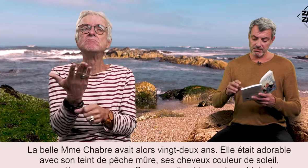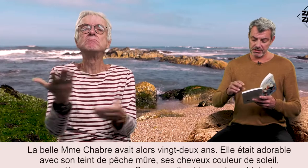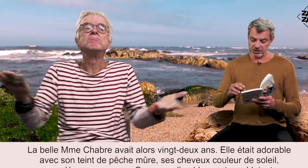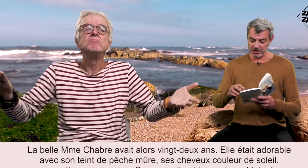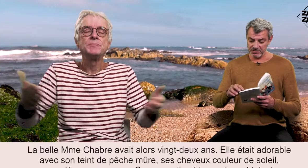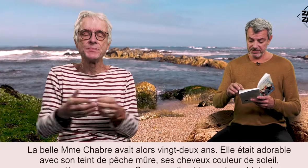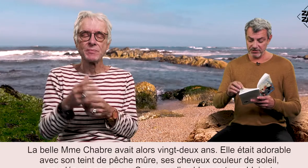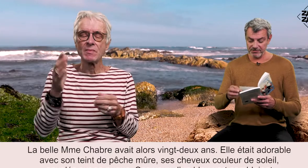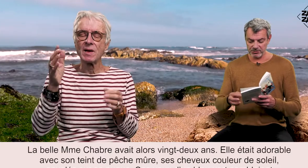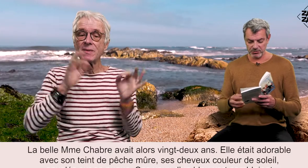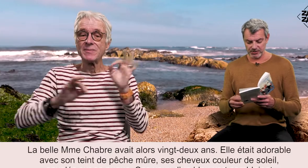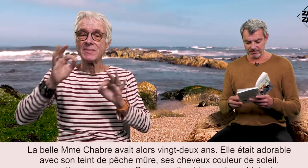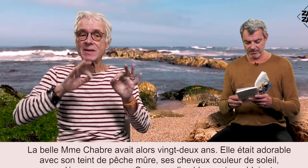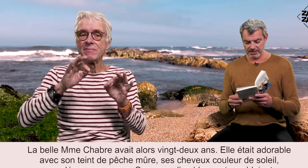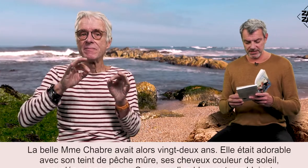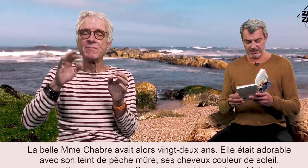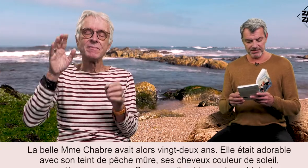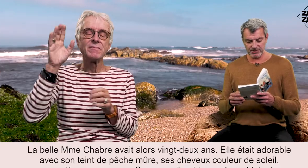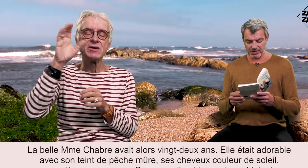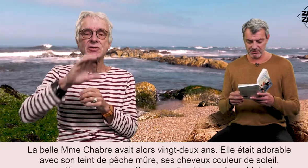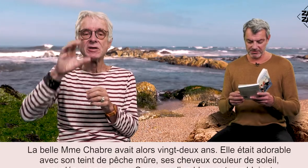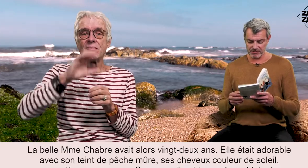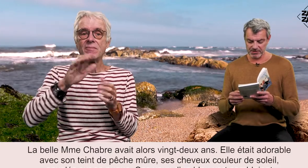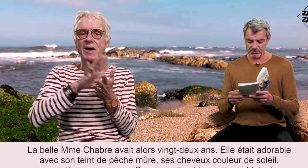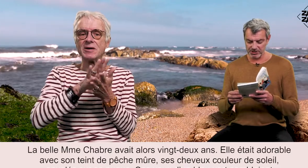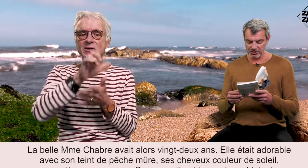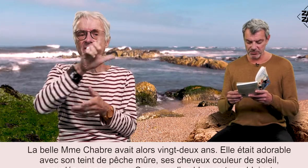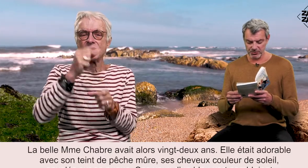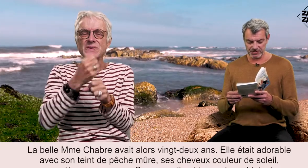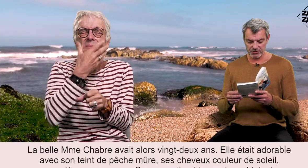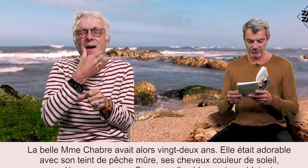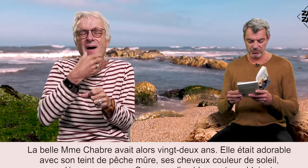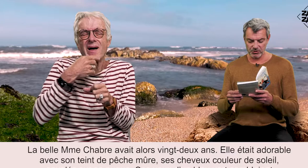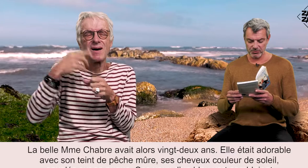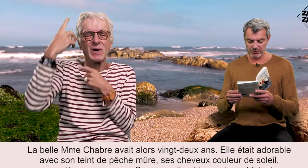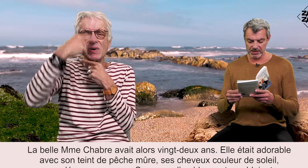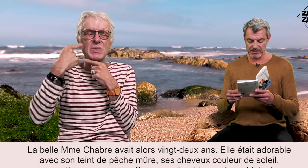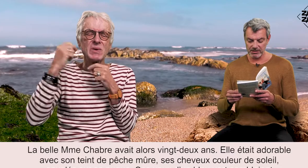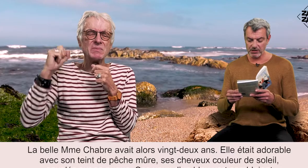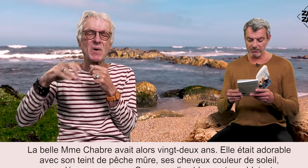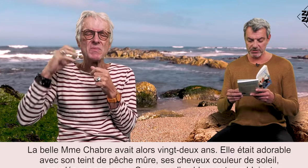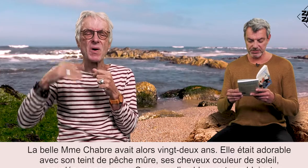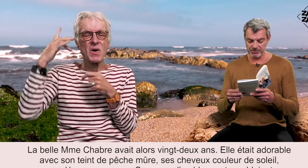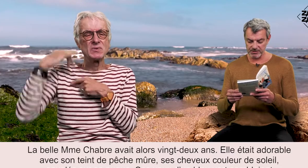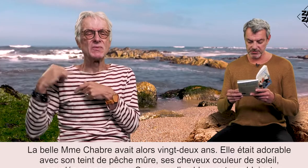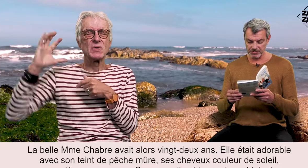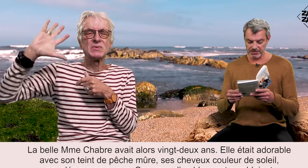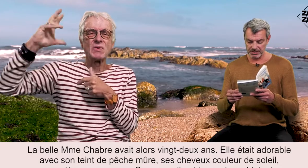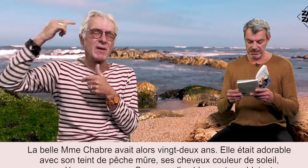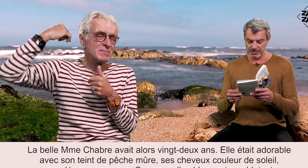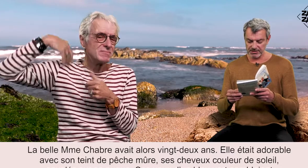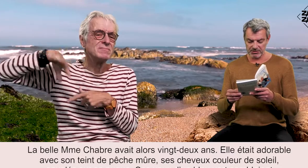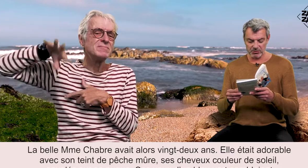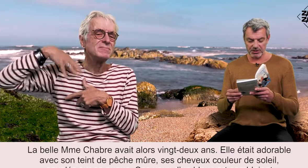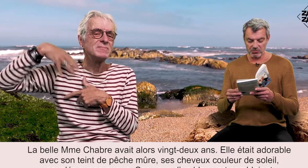La belle Mme Chabre avait alors 22 ans. Elle était adorable, avec son teint de pêche mûr, ses cheveux couleur de soleil, envolés sur sa nuque.